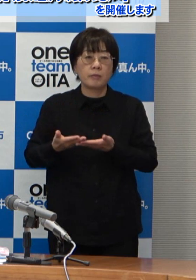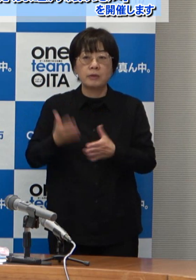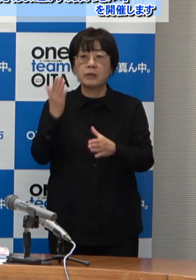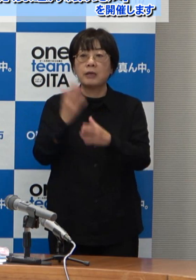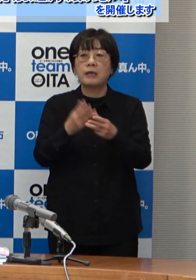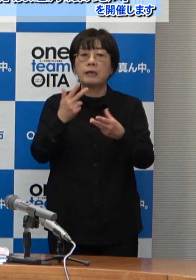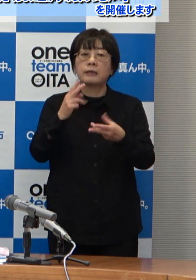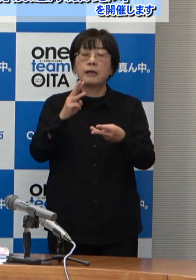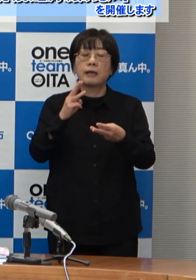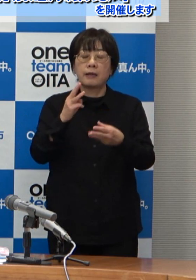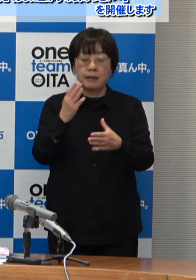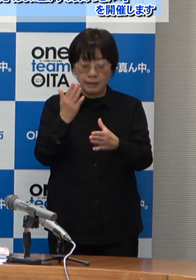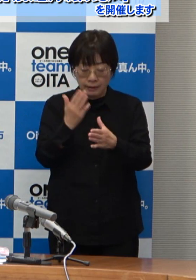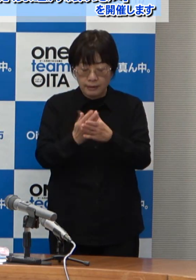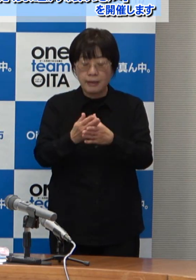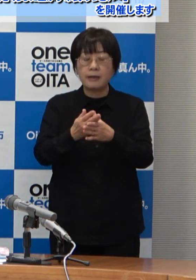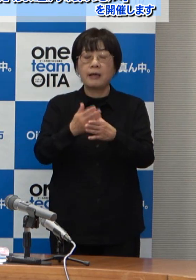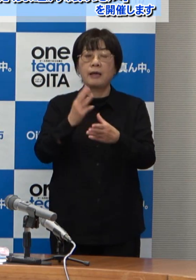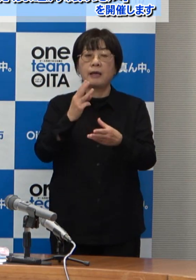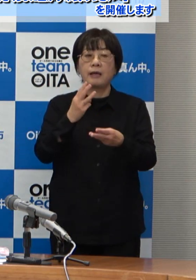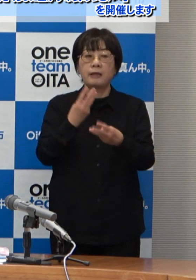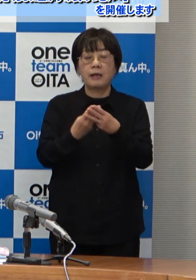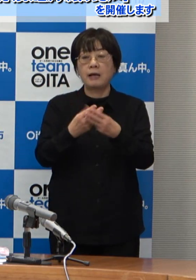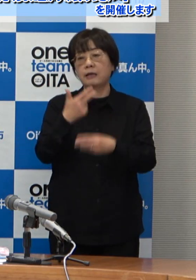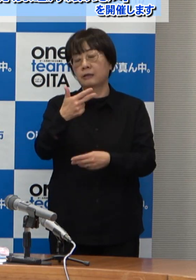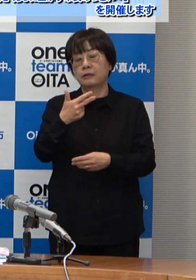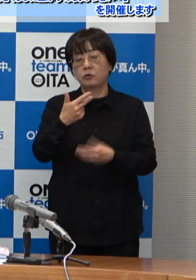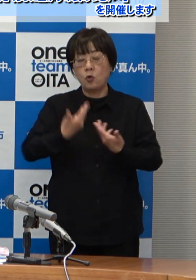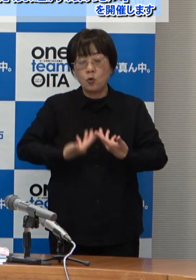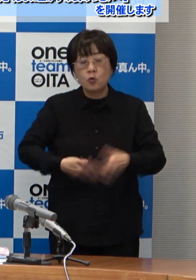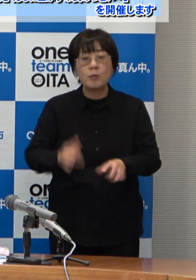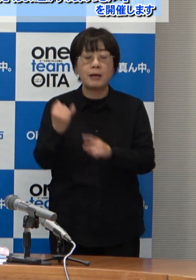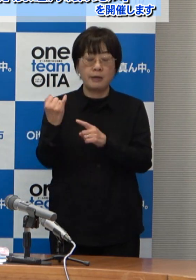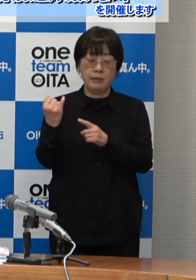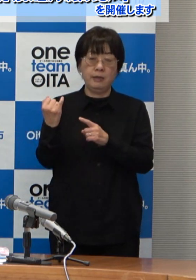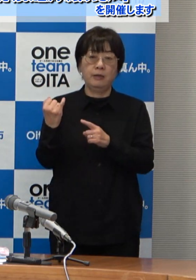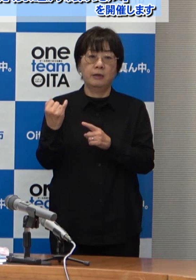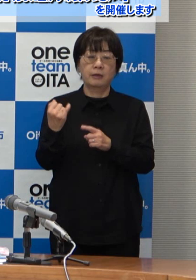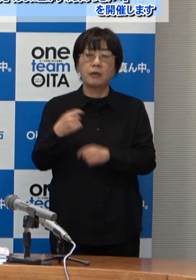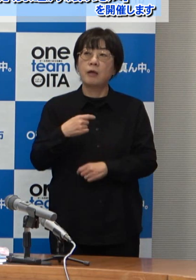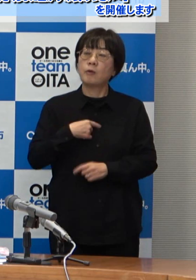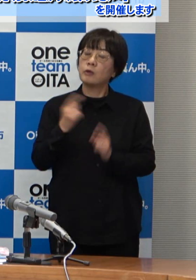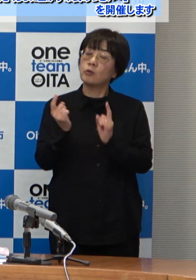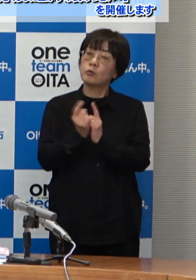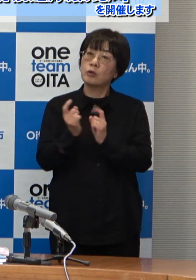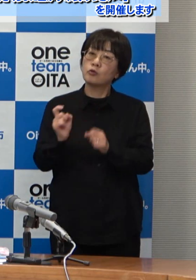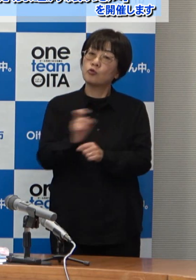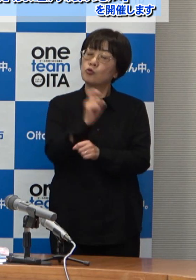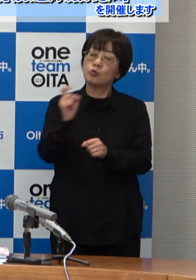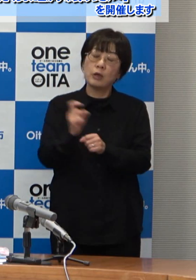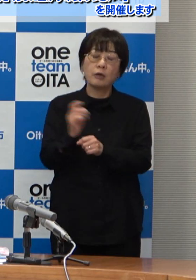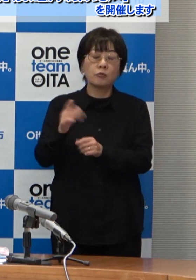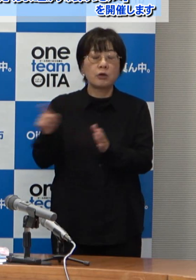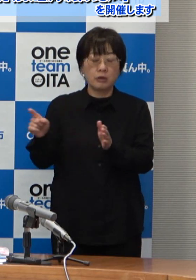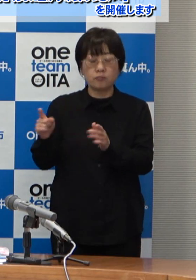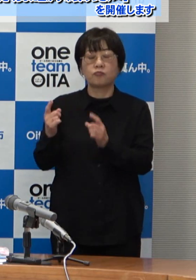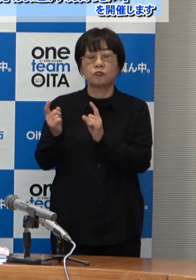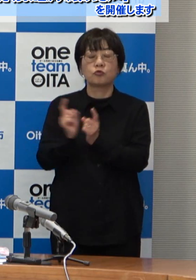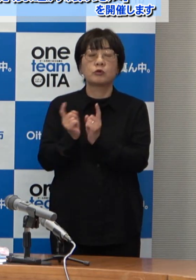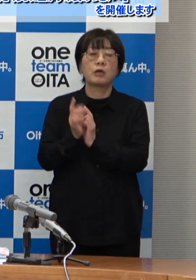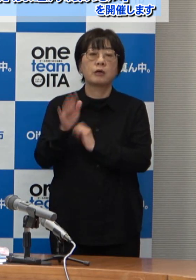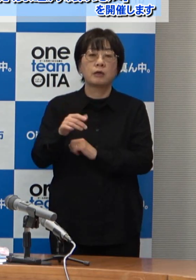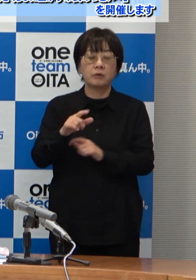もうえまだ10年にはならないですけどえ付き合いのある方で